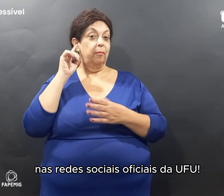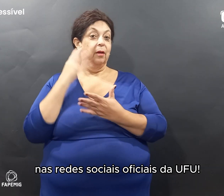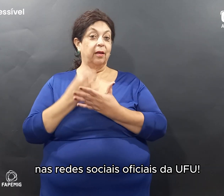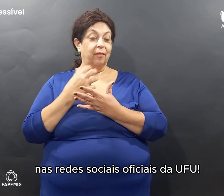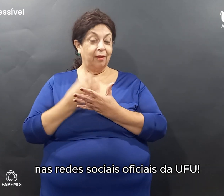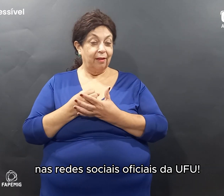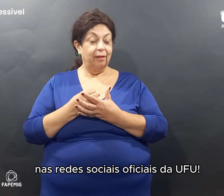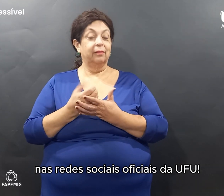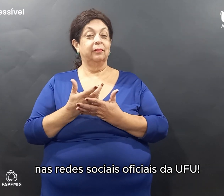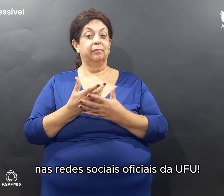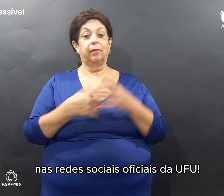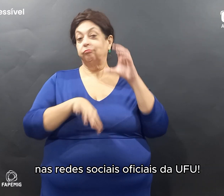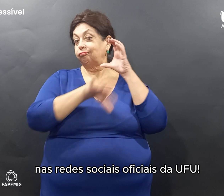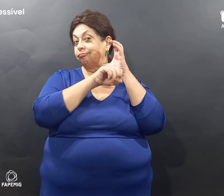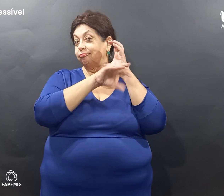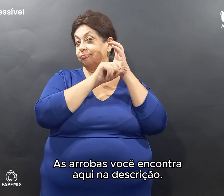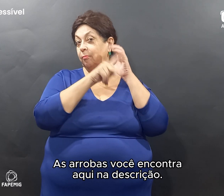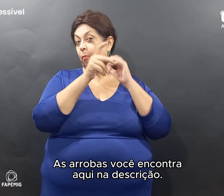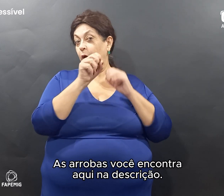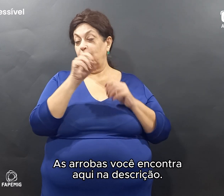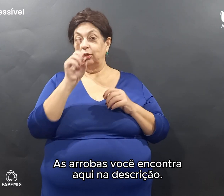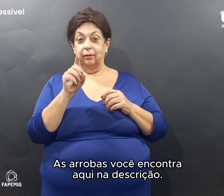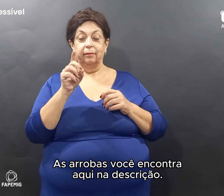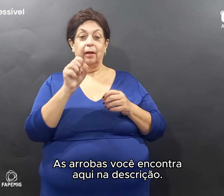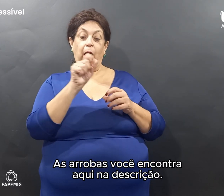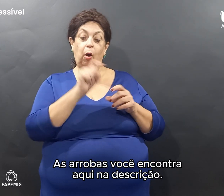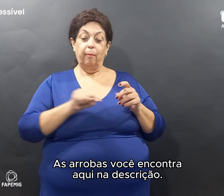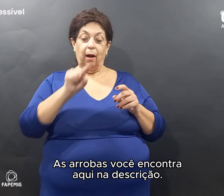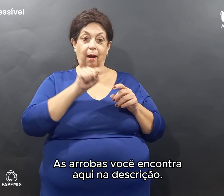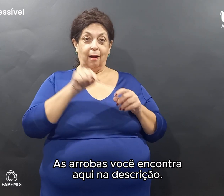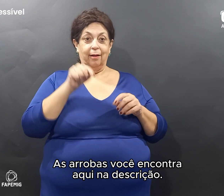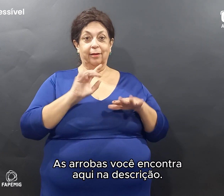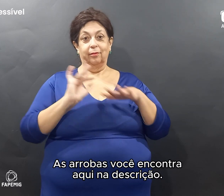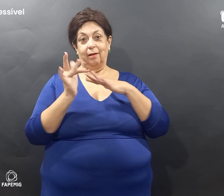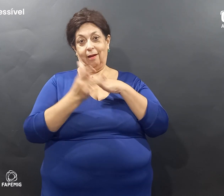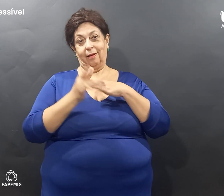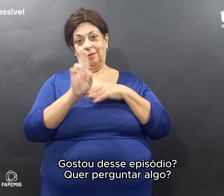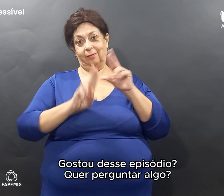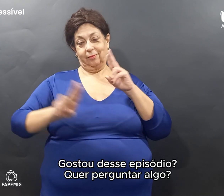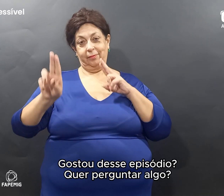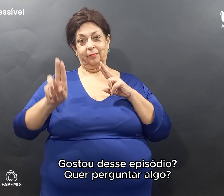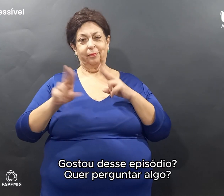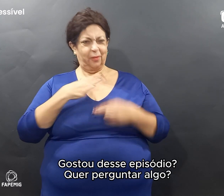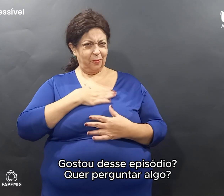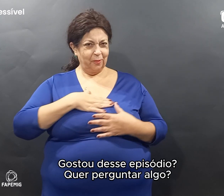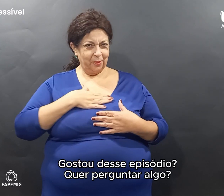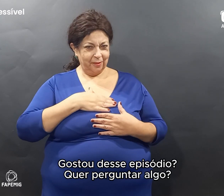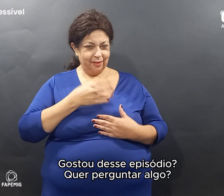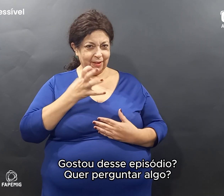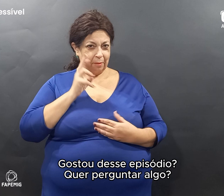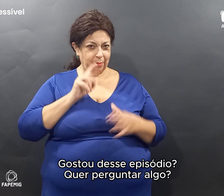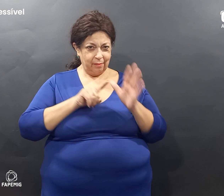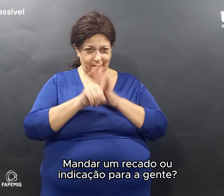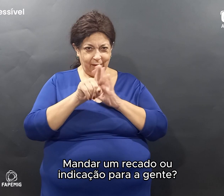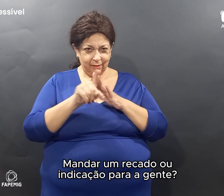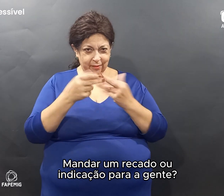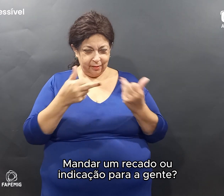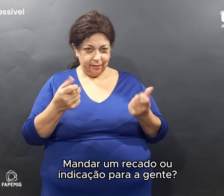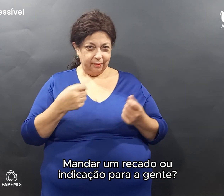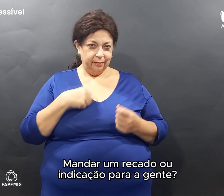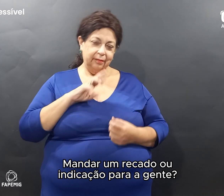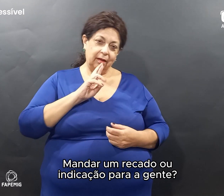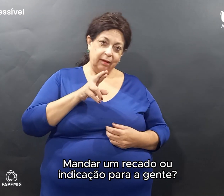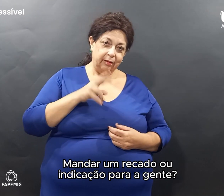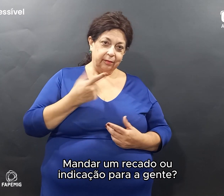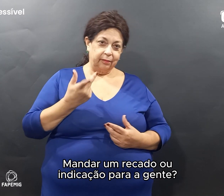nas redes sociais oficiais da UFO. As arrobas você encontra aqui na descrição. Gostou desse episódio? Quer perguntar algo? Mandar um